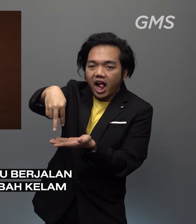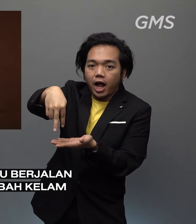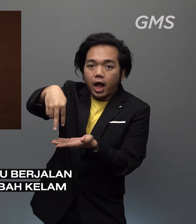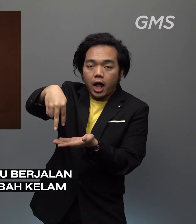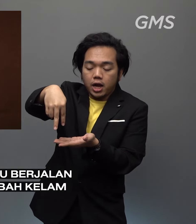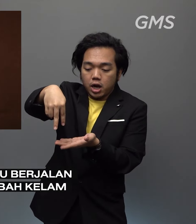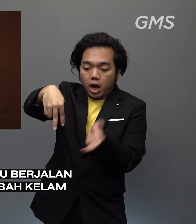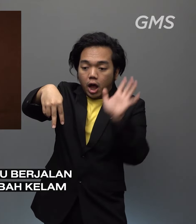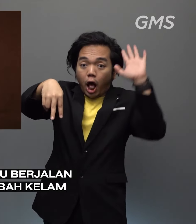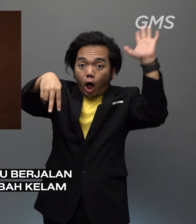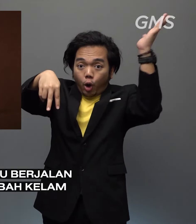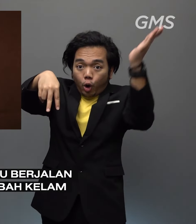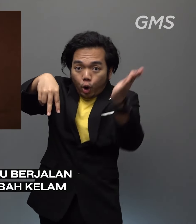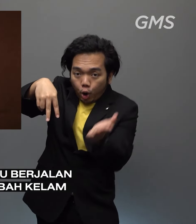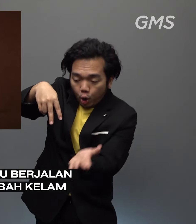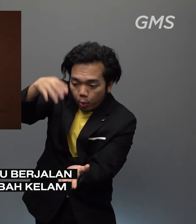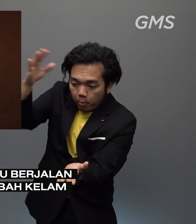berjalan